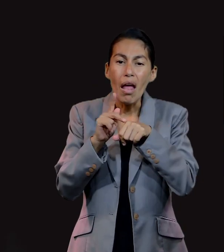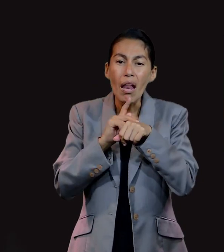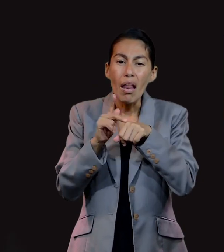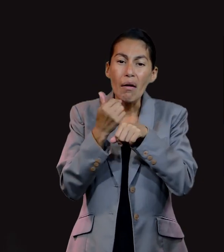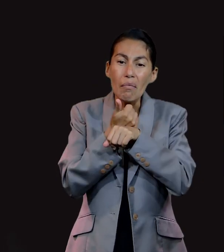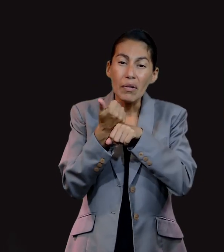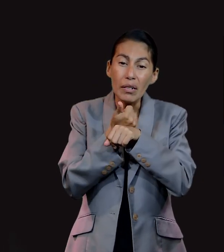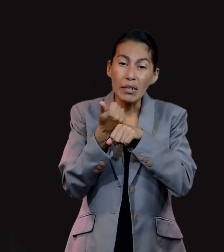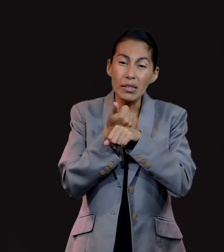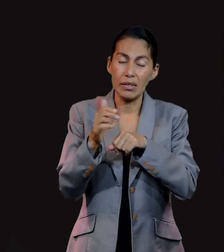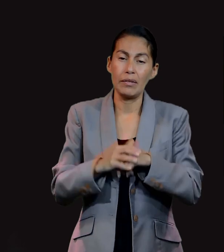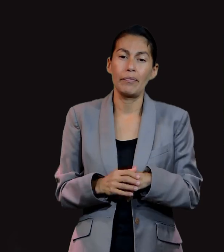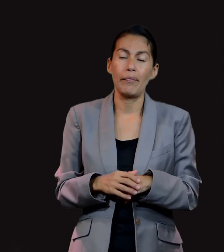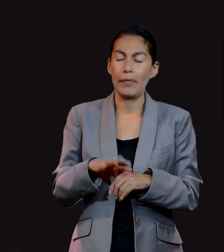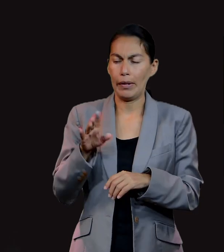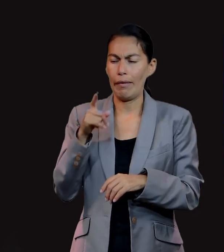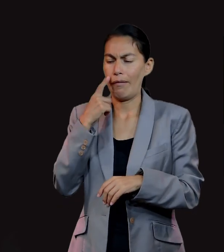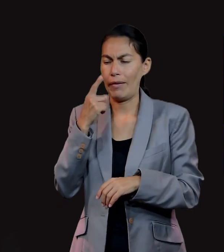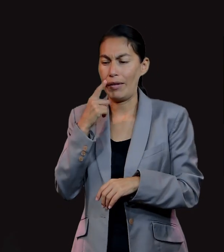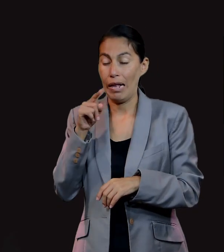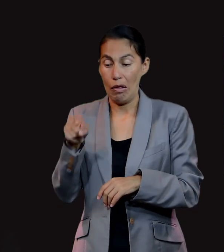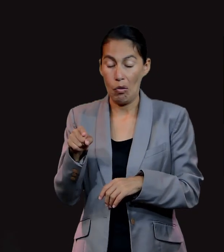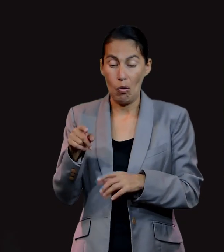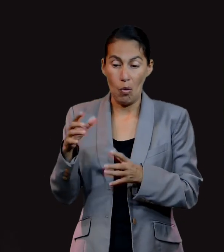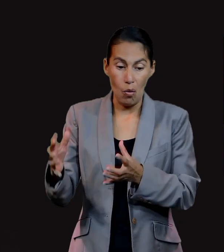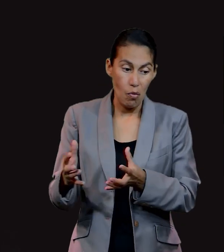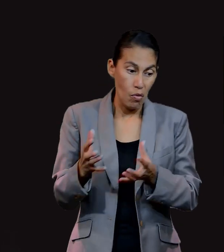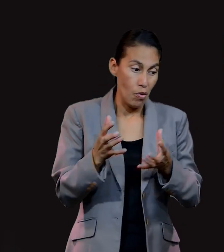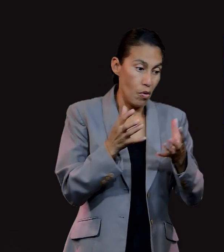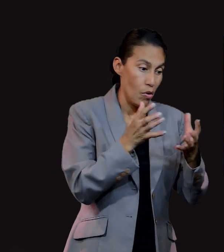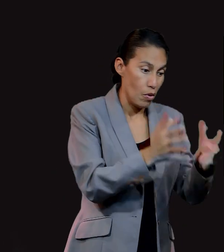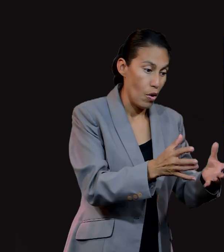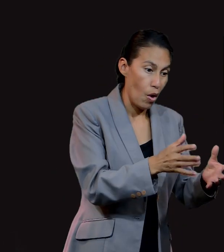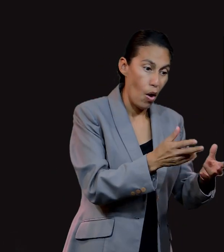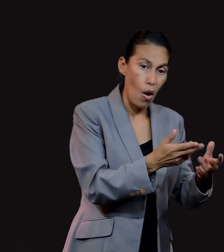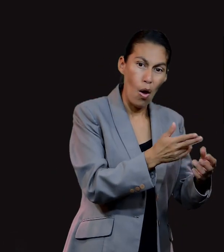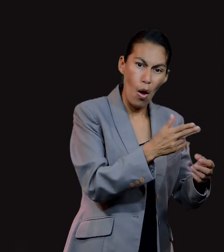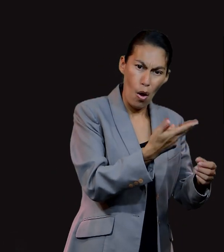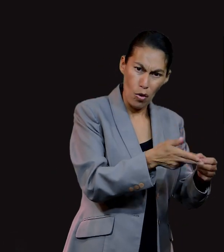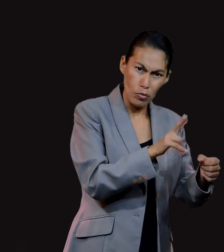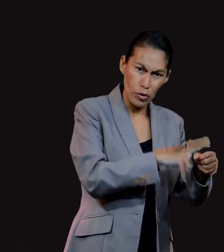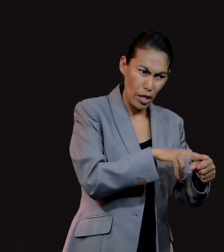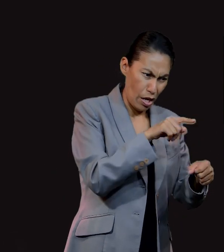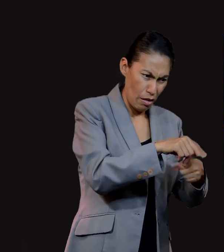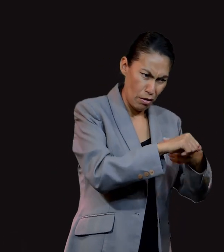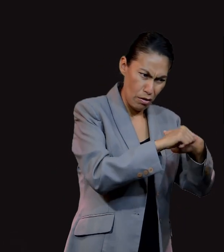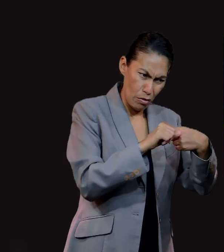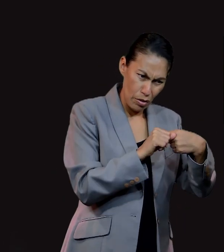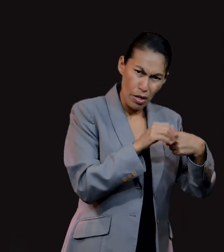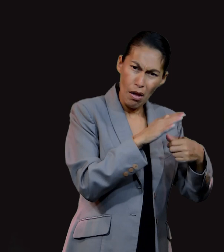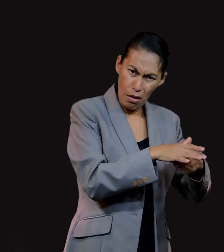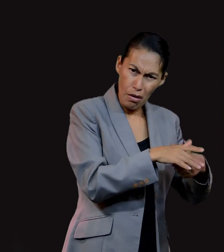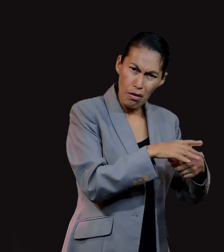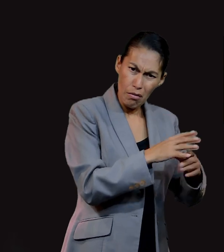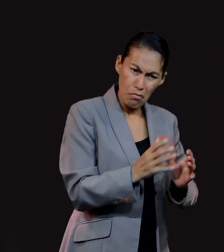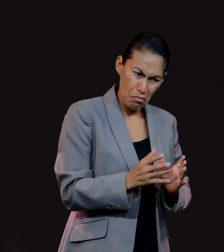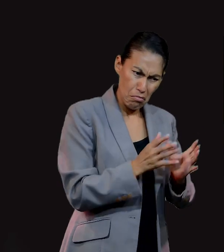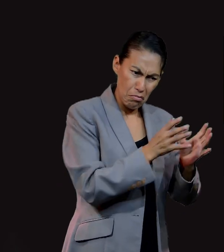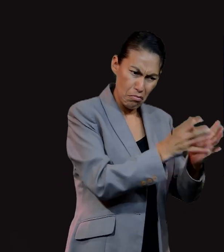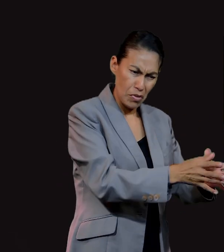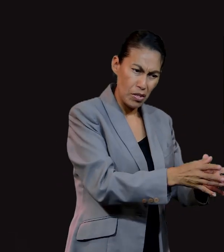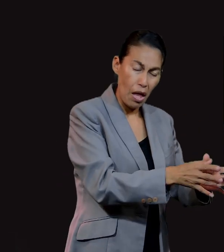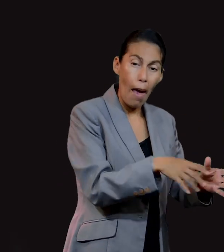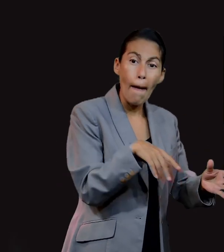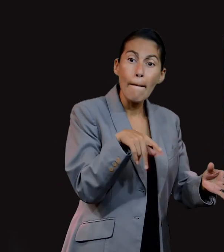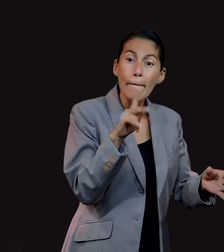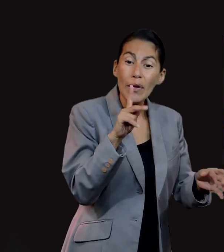y lo más importante te llevaron al quirófano y ¿sabes qué? dice tu hermano lo dejaron entrar yo no sé qué